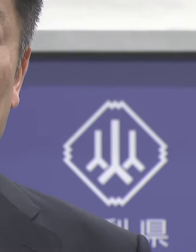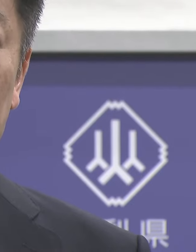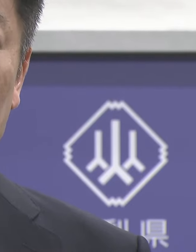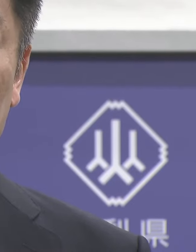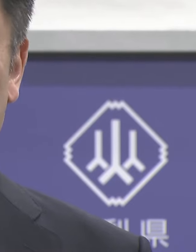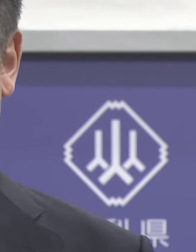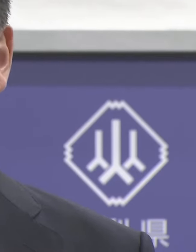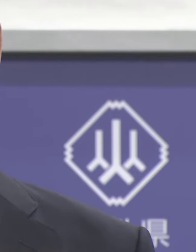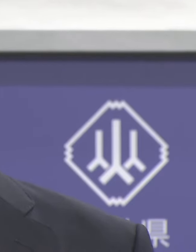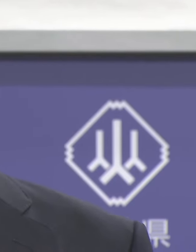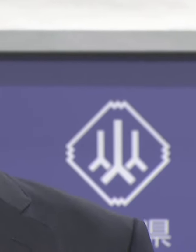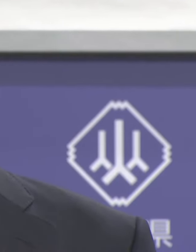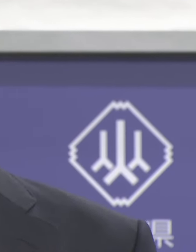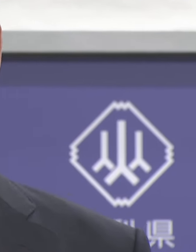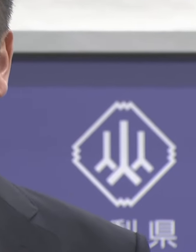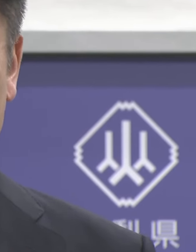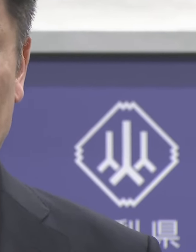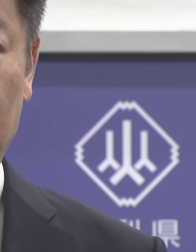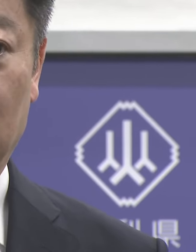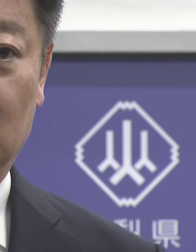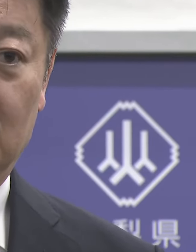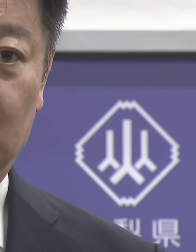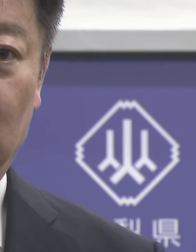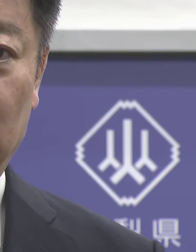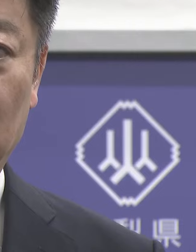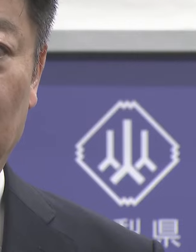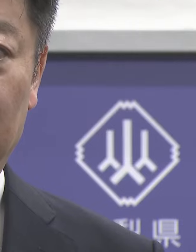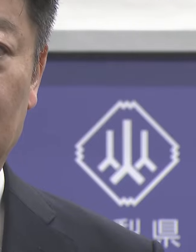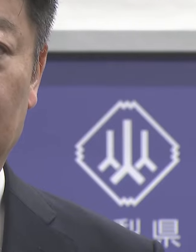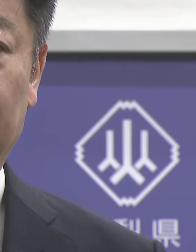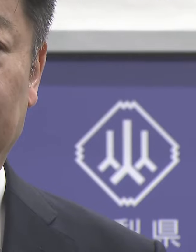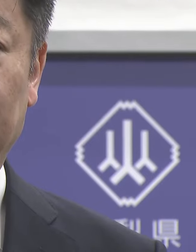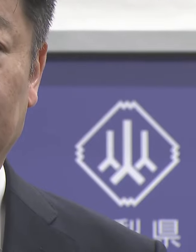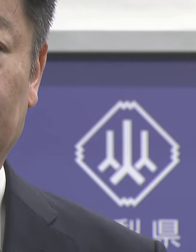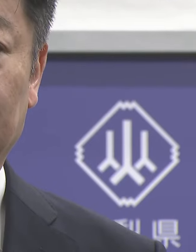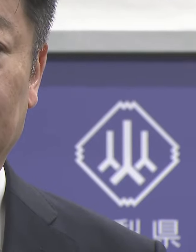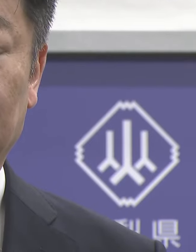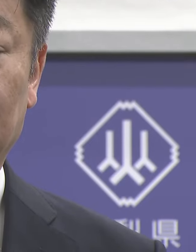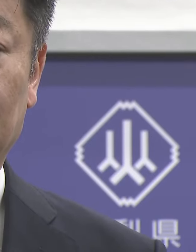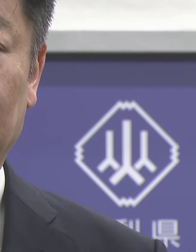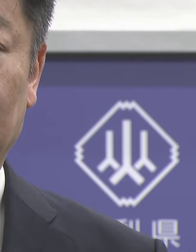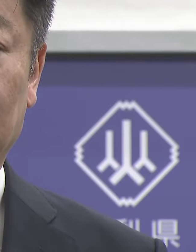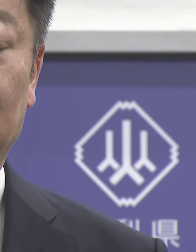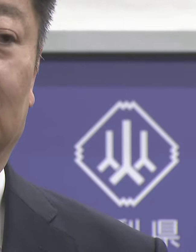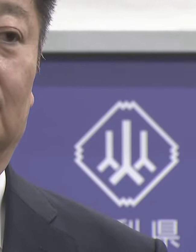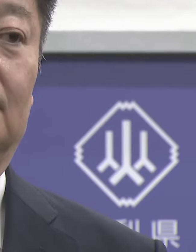現金で管理している部分もありますので、まあ、そういう成果、そういうことだと思います。